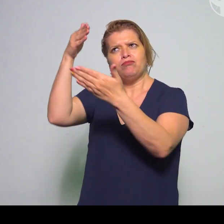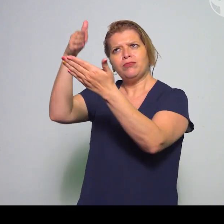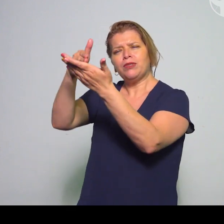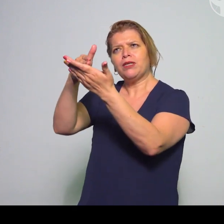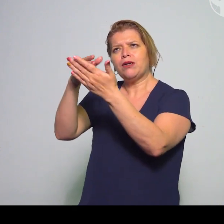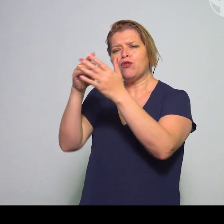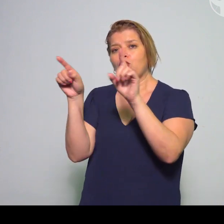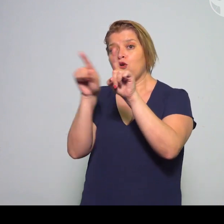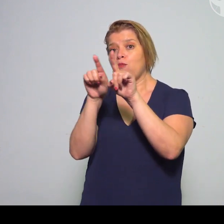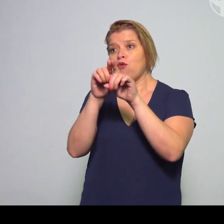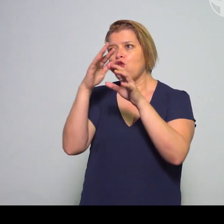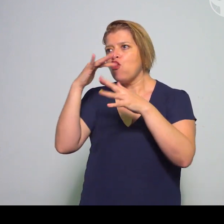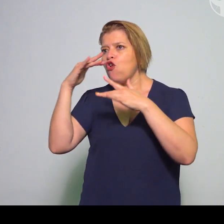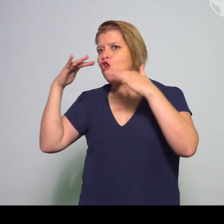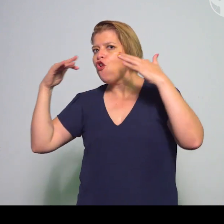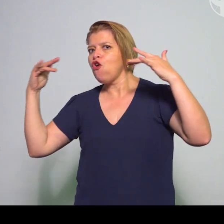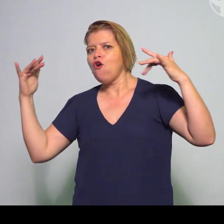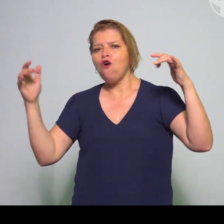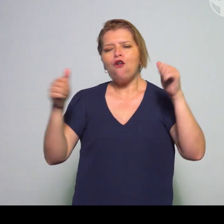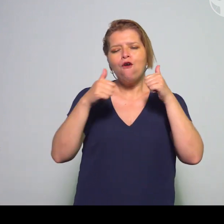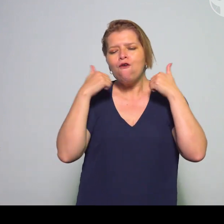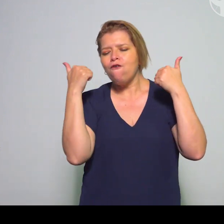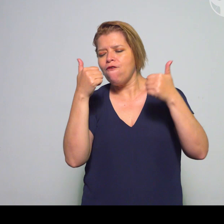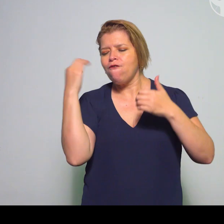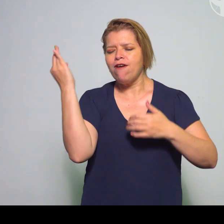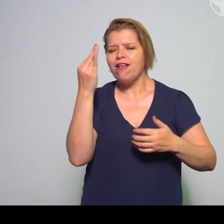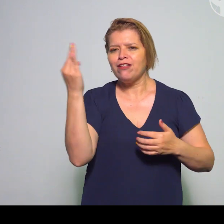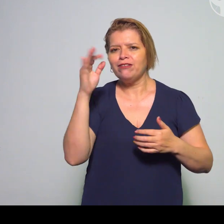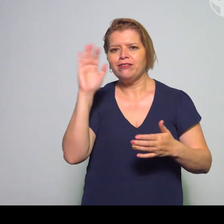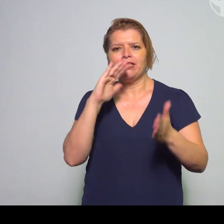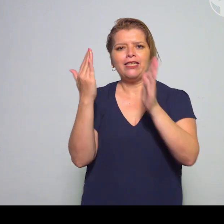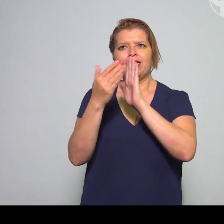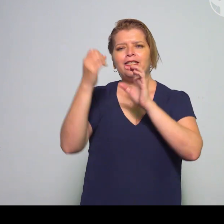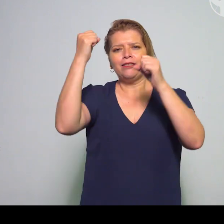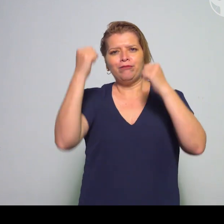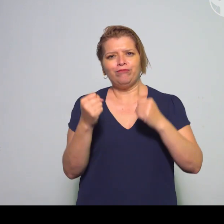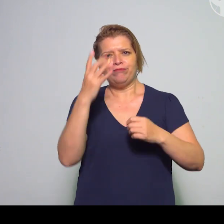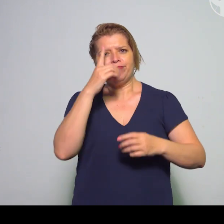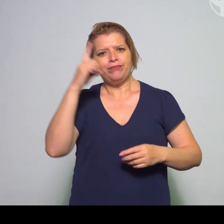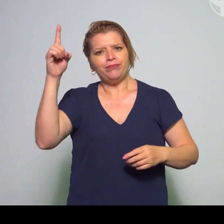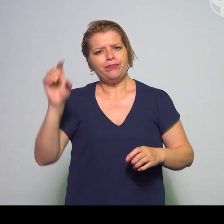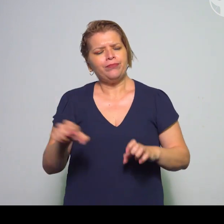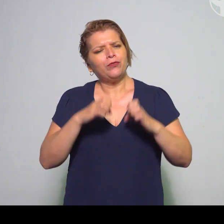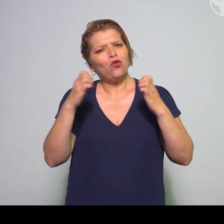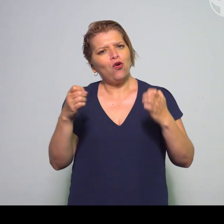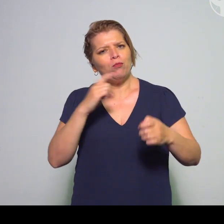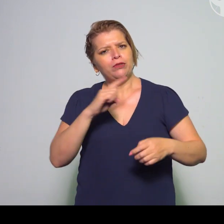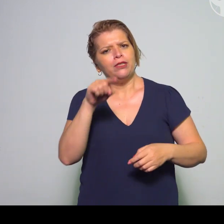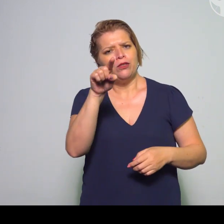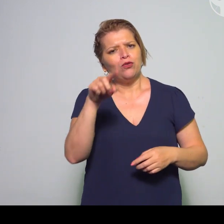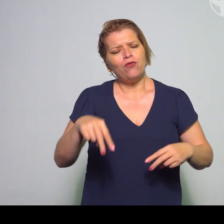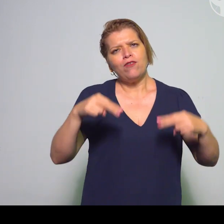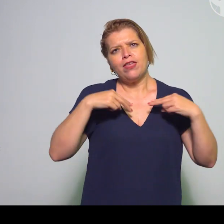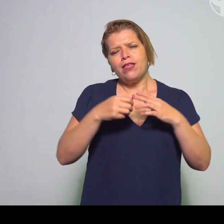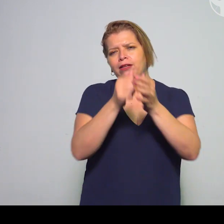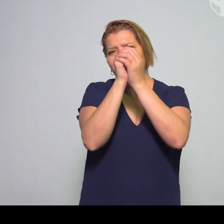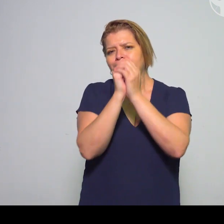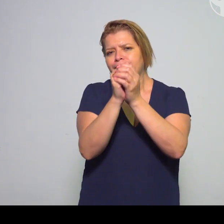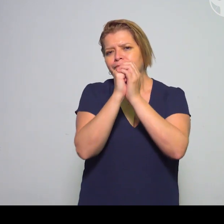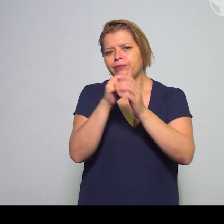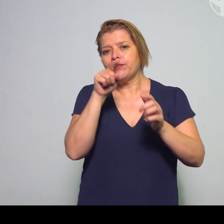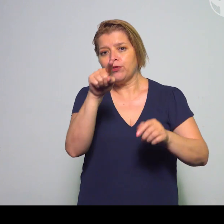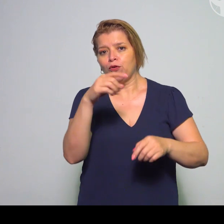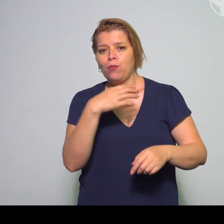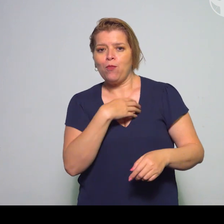llegando como ese olor agradable, fragante al trono del Señor? Y no solamente cómo está tu vida de